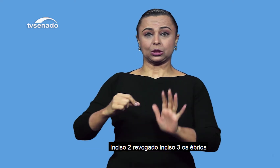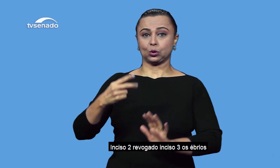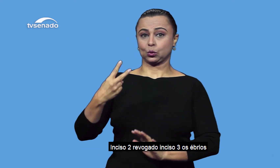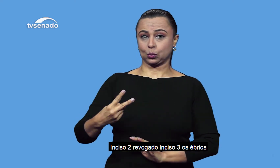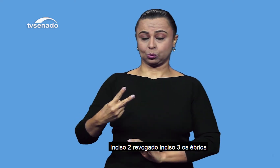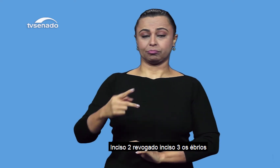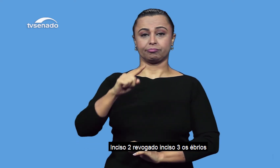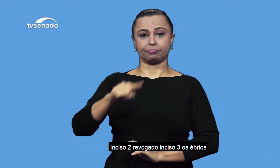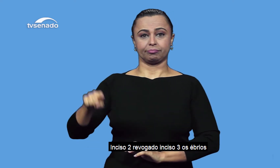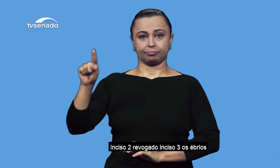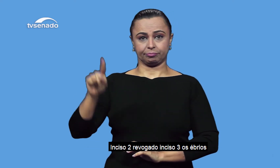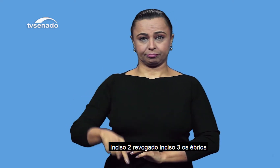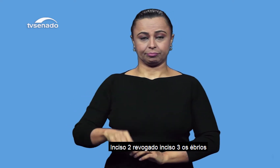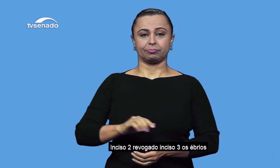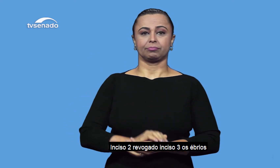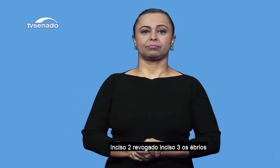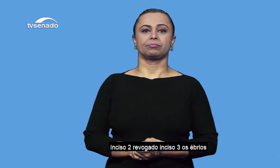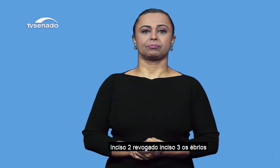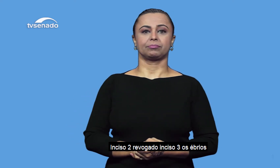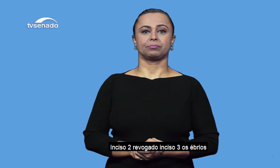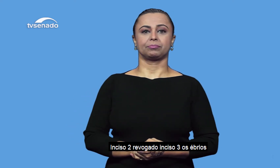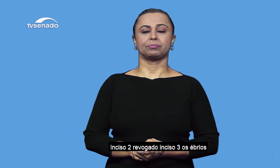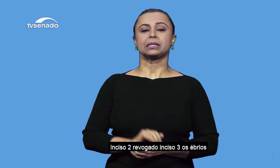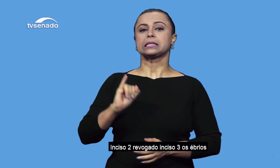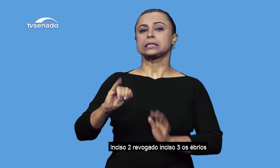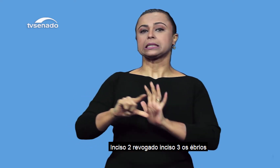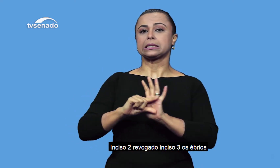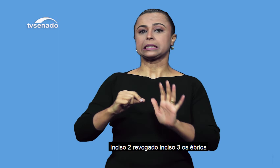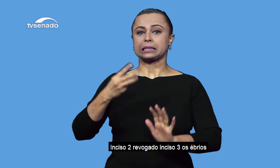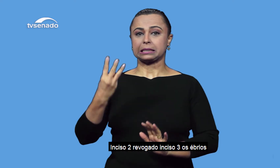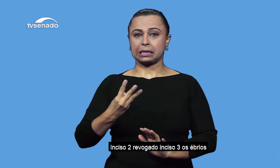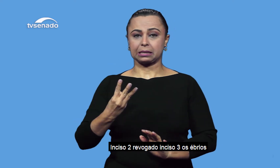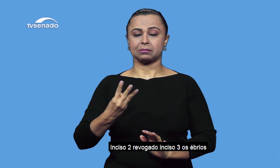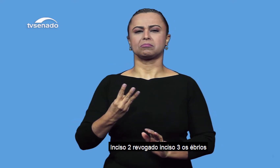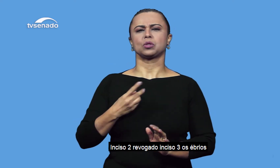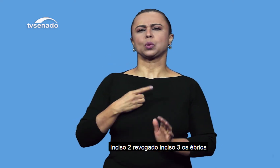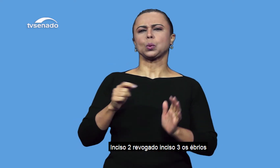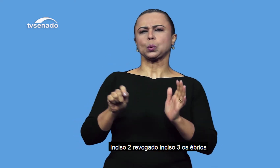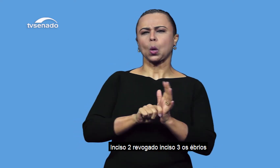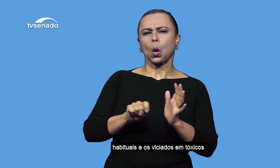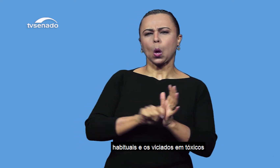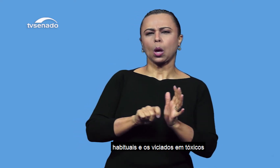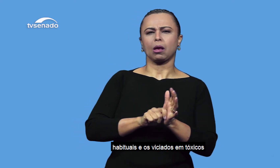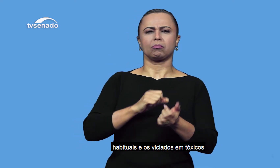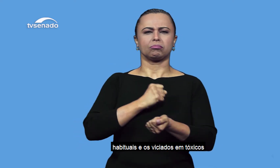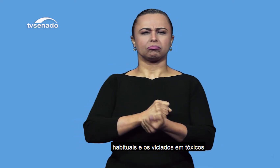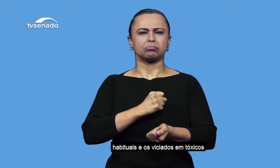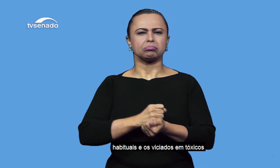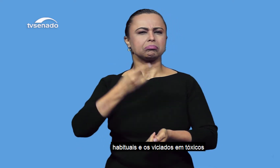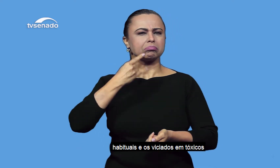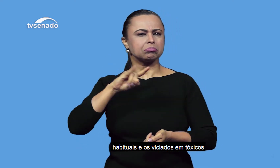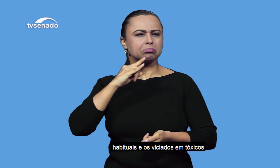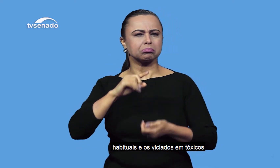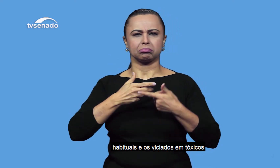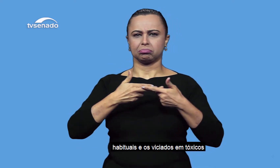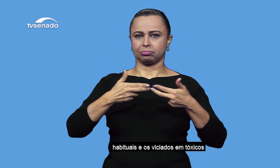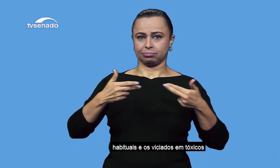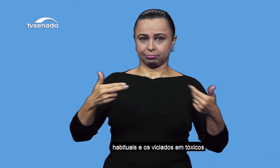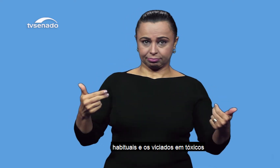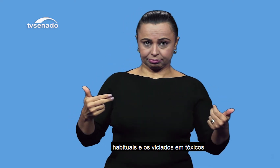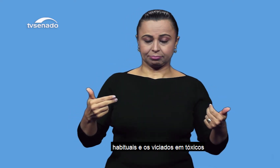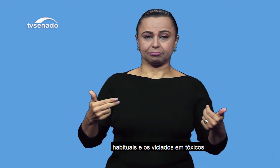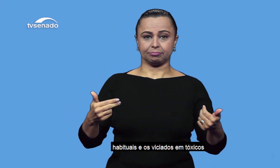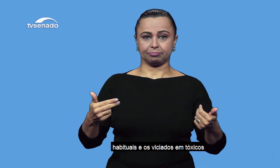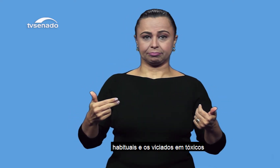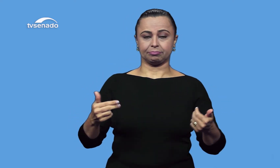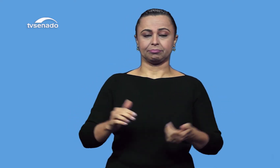o inciso 2 revogado inciso 3 os ébrios habituais e os viciados em